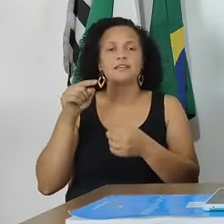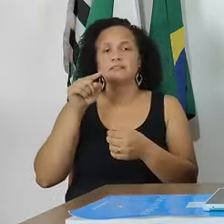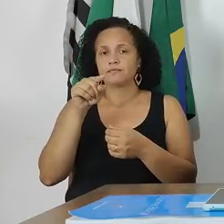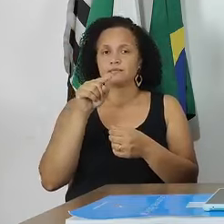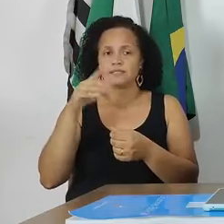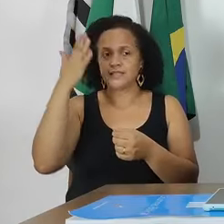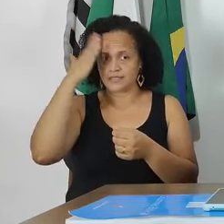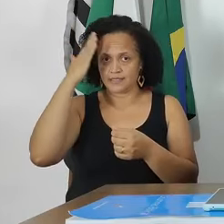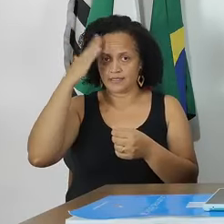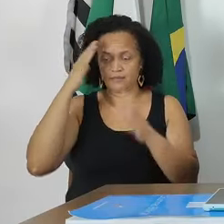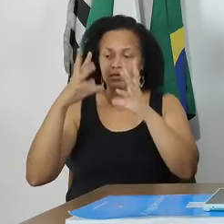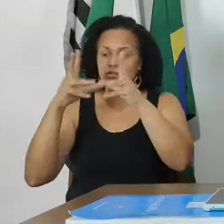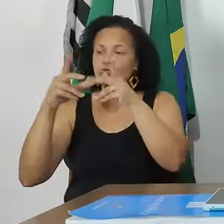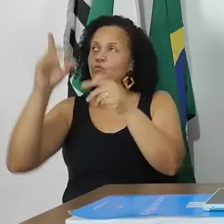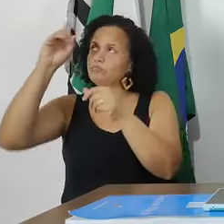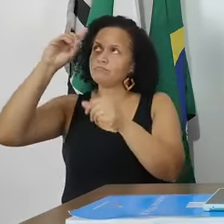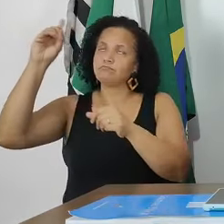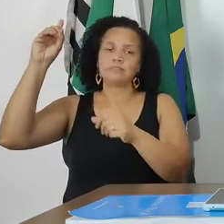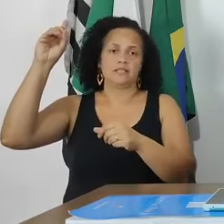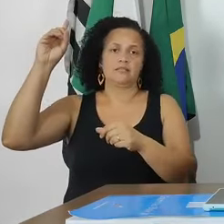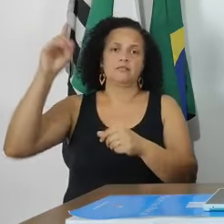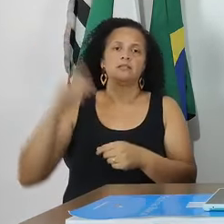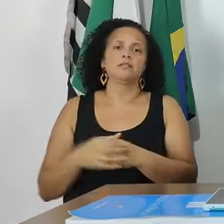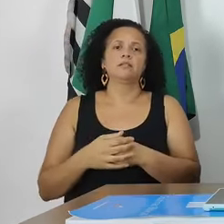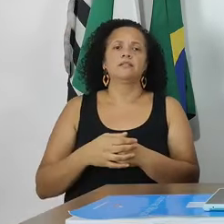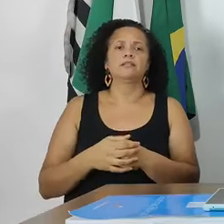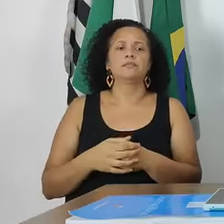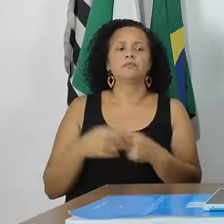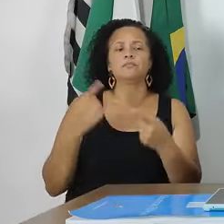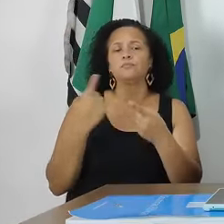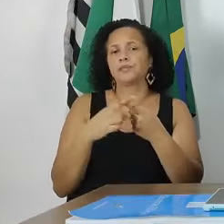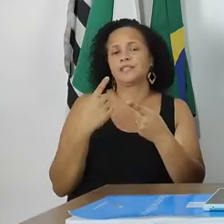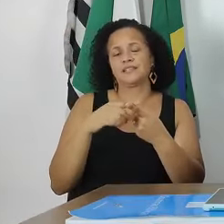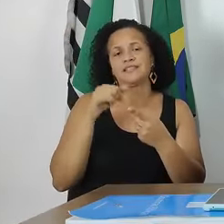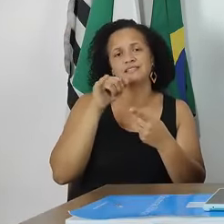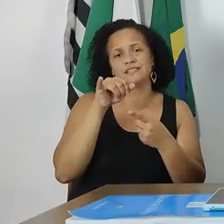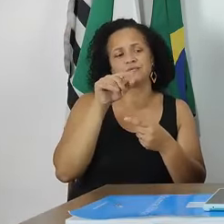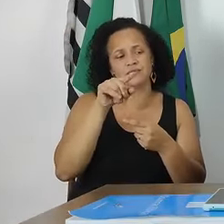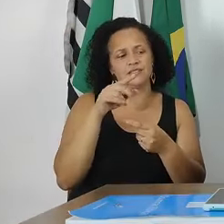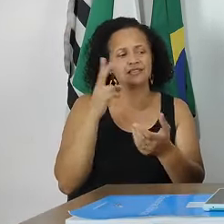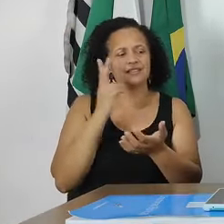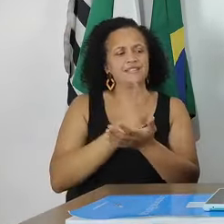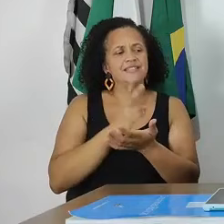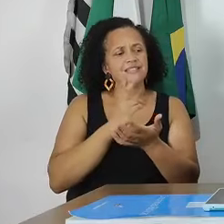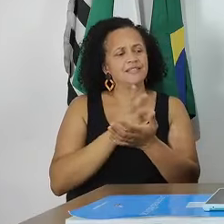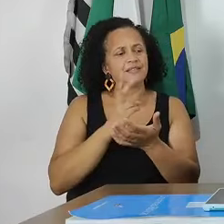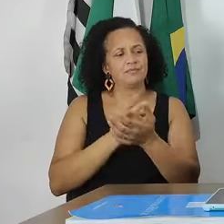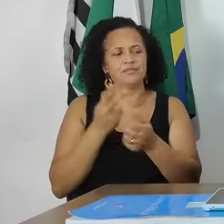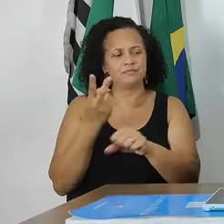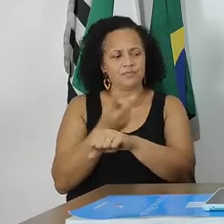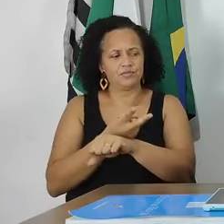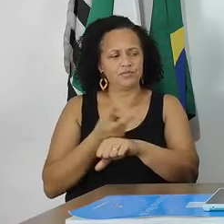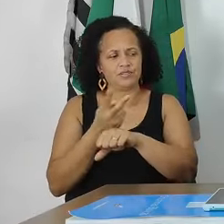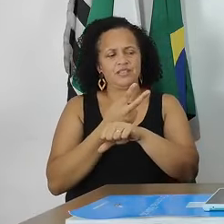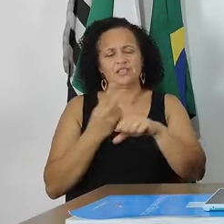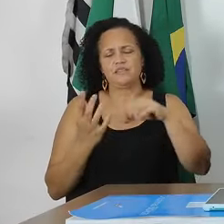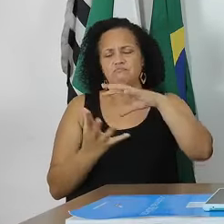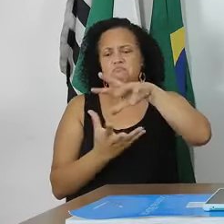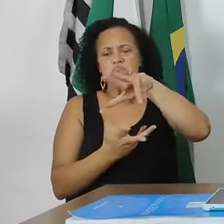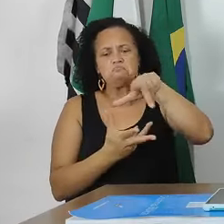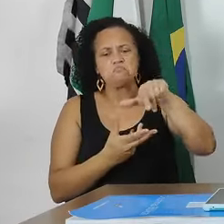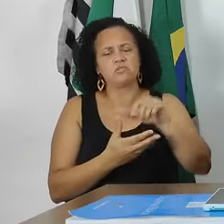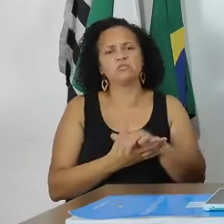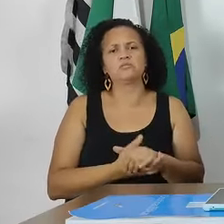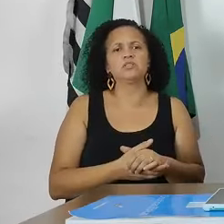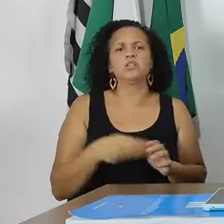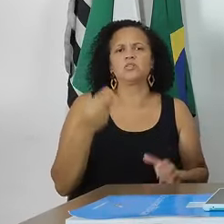você ouviu e o problema é que você sai despreparado, né? Despreparado